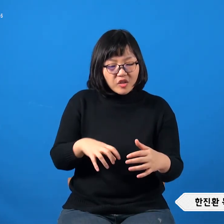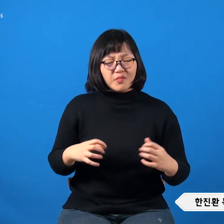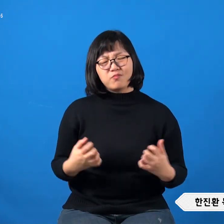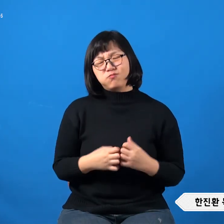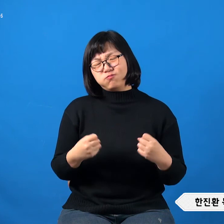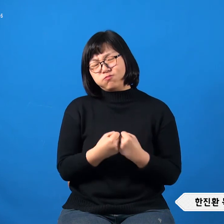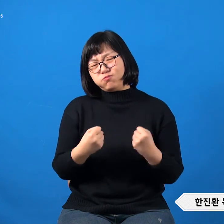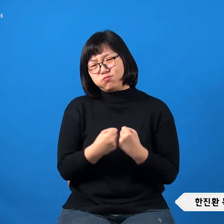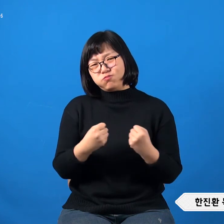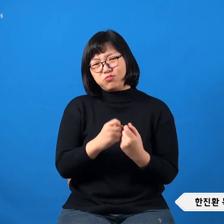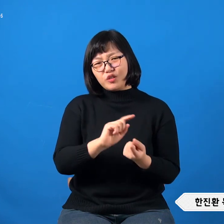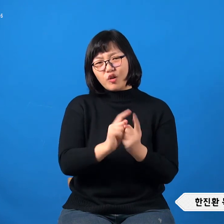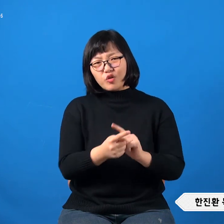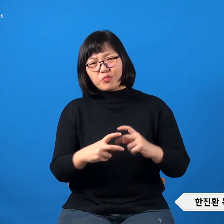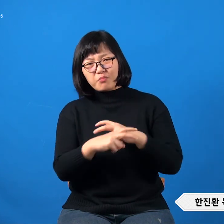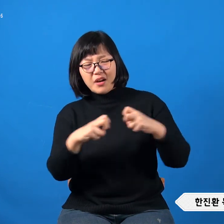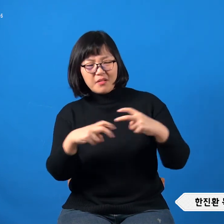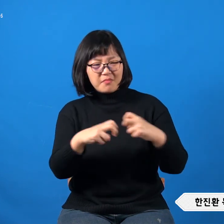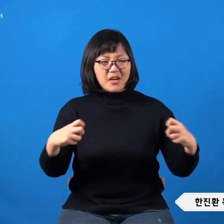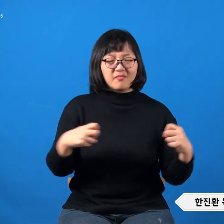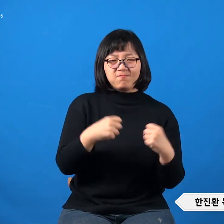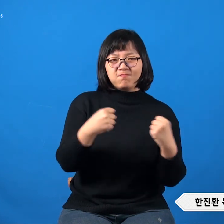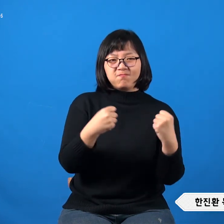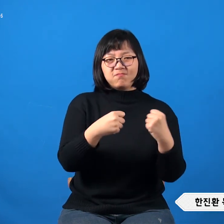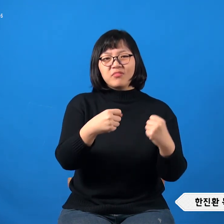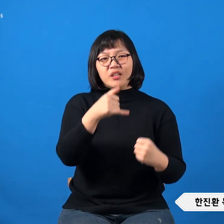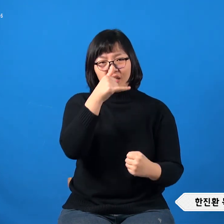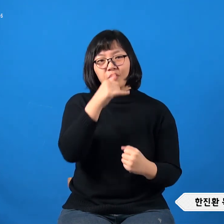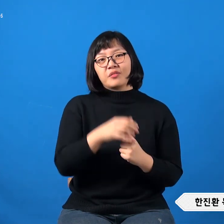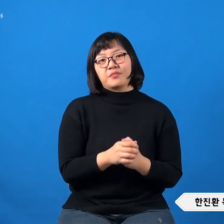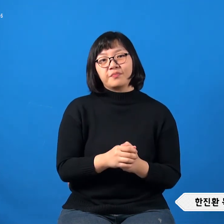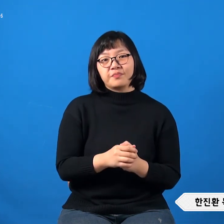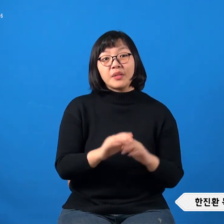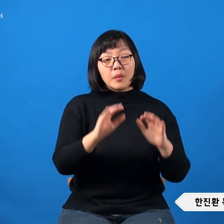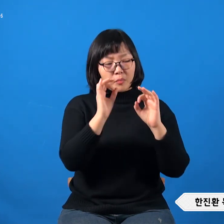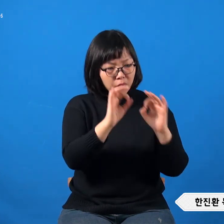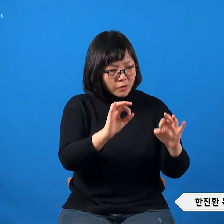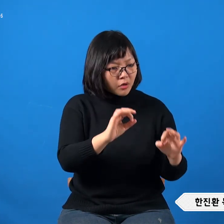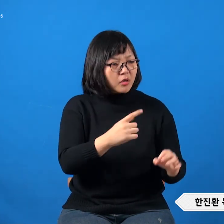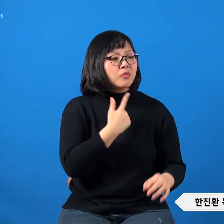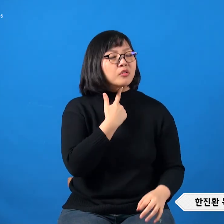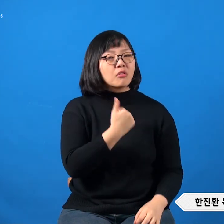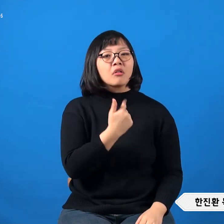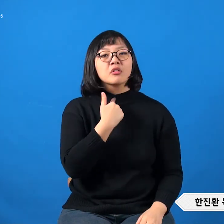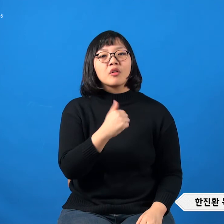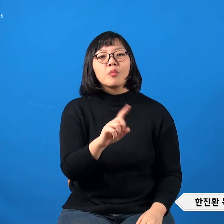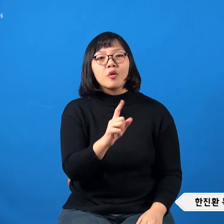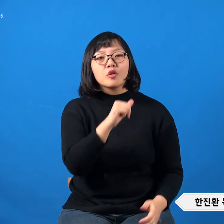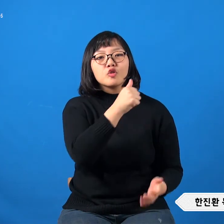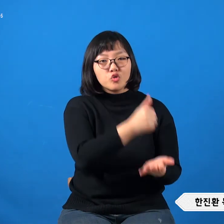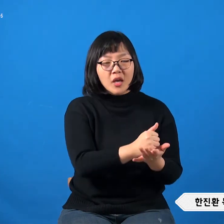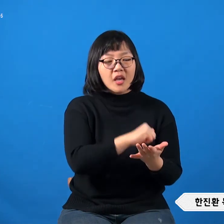서로 죽고 죽이는 살육전이 벌어지기도 하고, 무서운 폭풍이 일어났습니다.